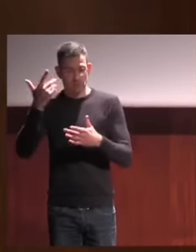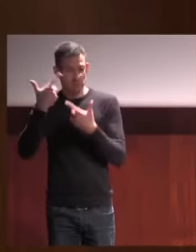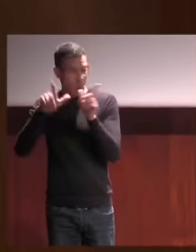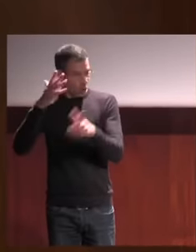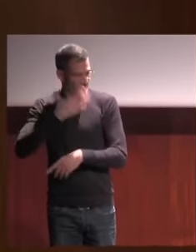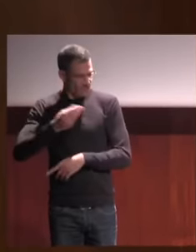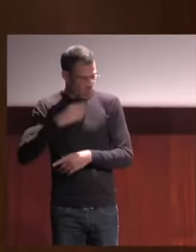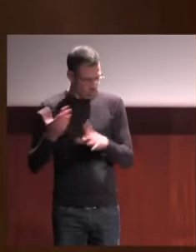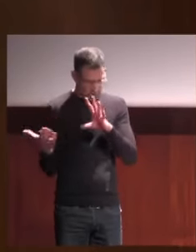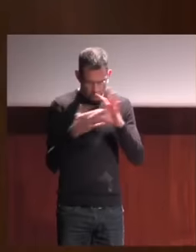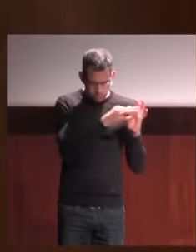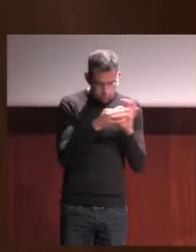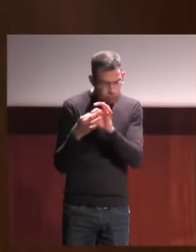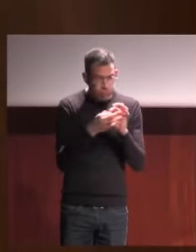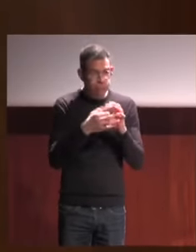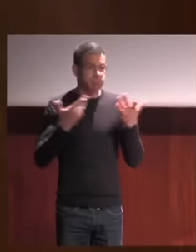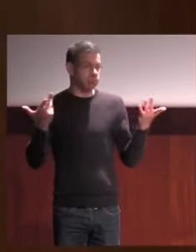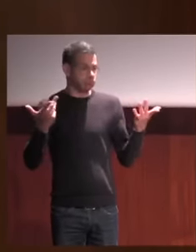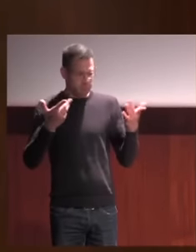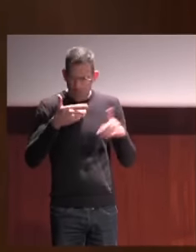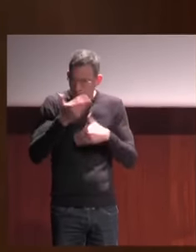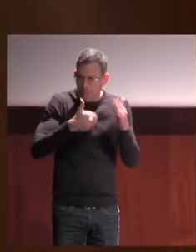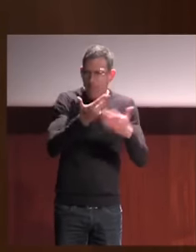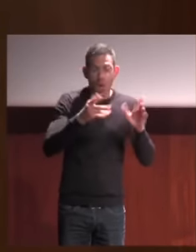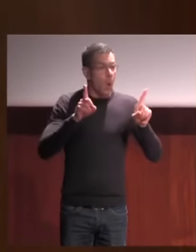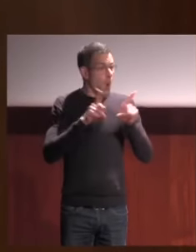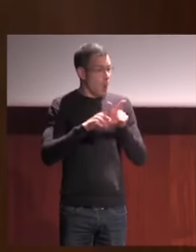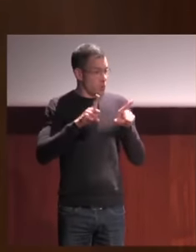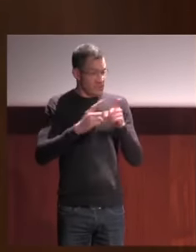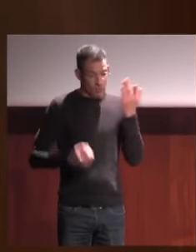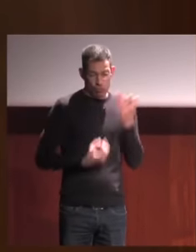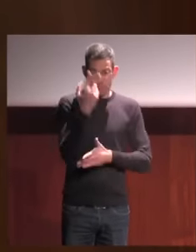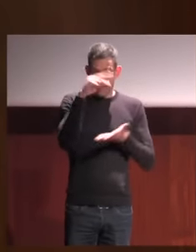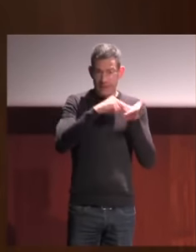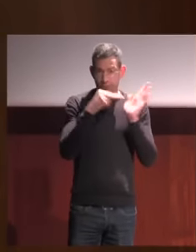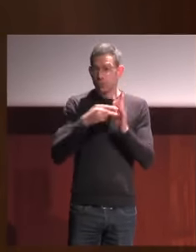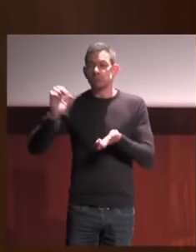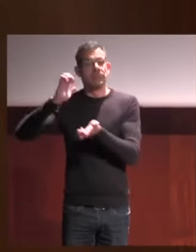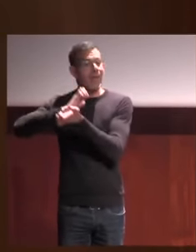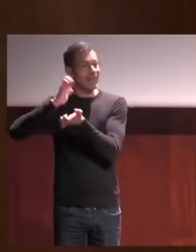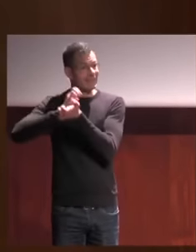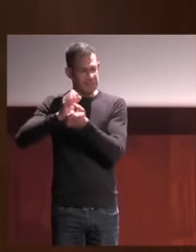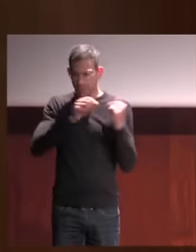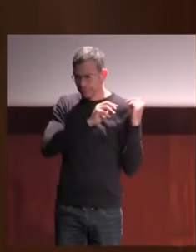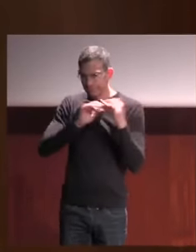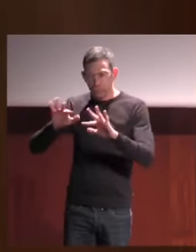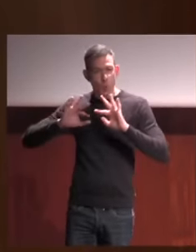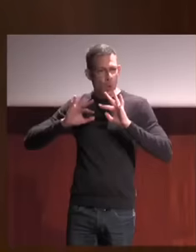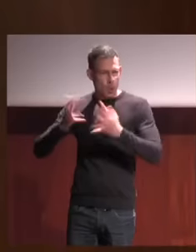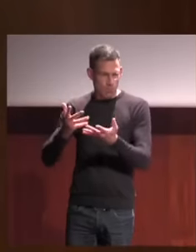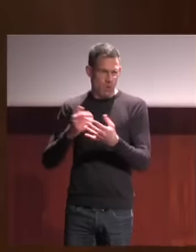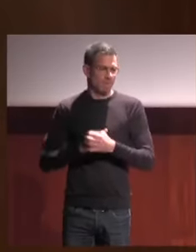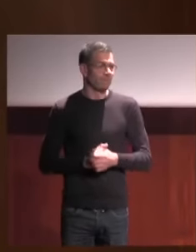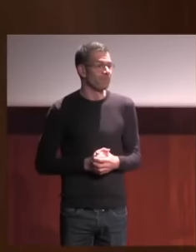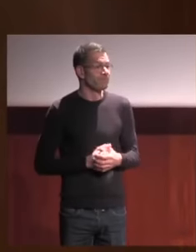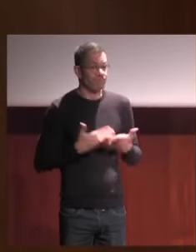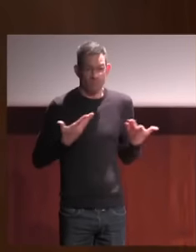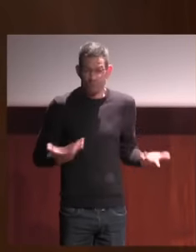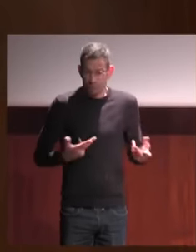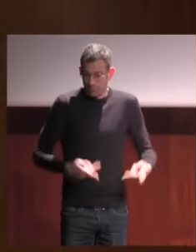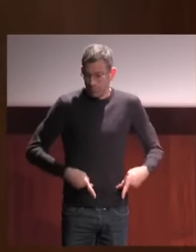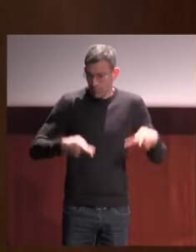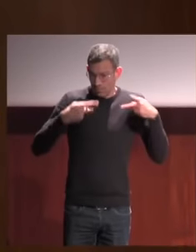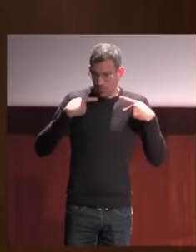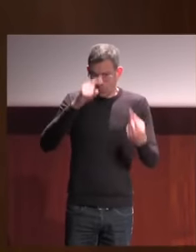encore l'influence des nouvelles technologies sur l'édition d'œuvres en LSF. L'atelier d'aujourd'hui permettra de